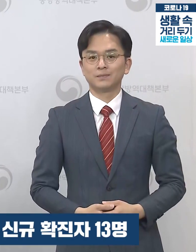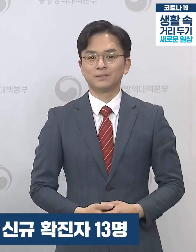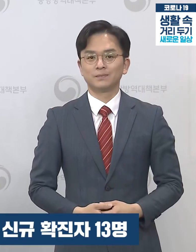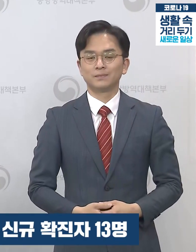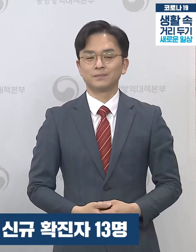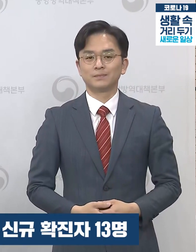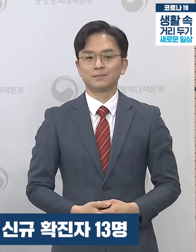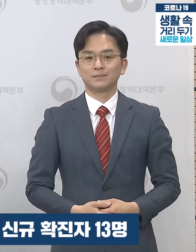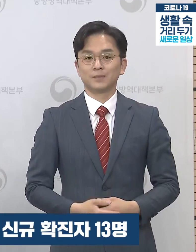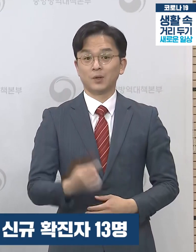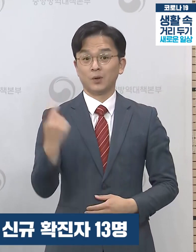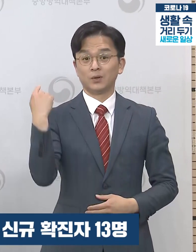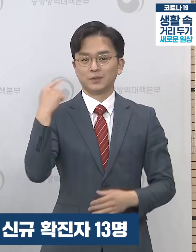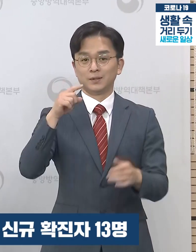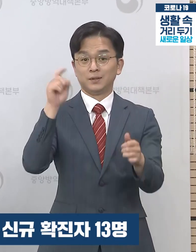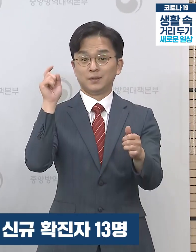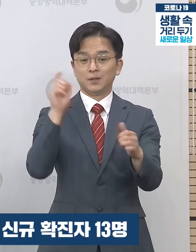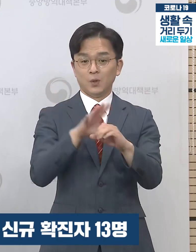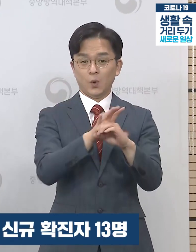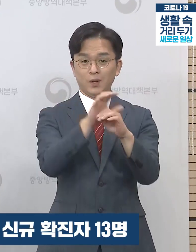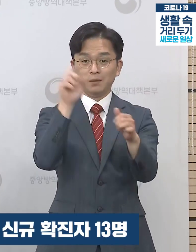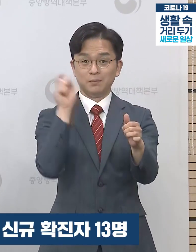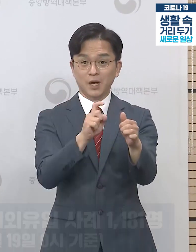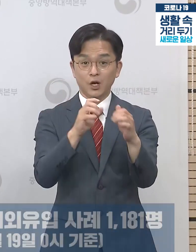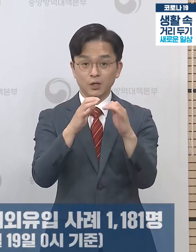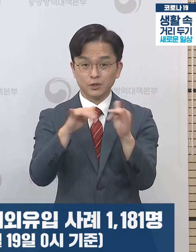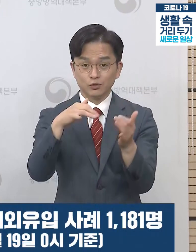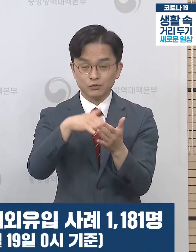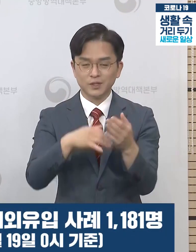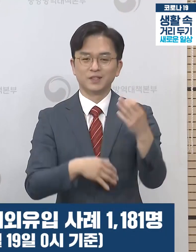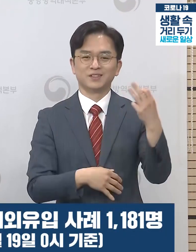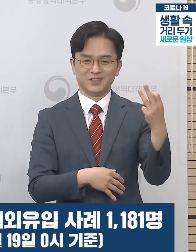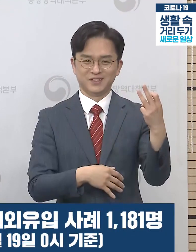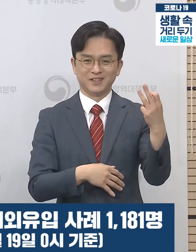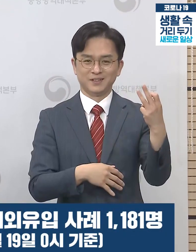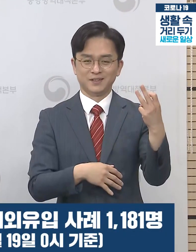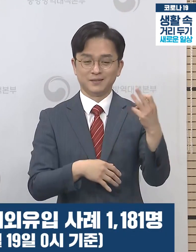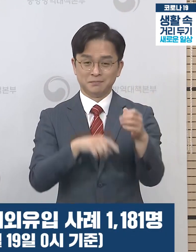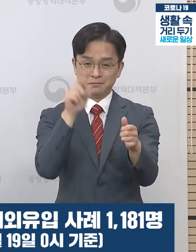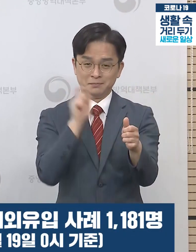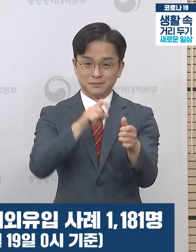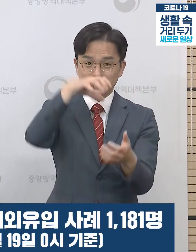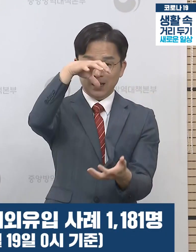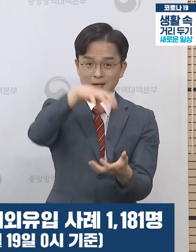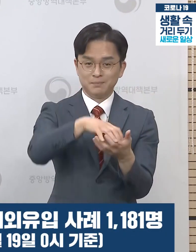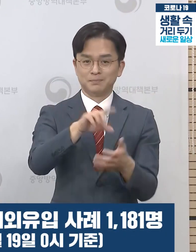신규 확진자가 13명 발생해서 총 누적 확진자 수는